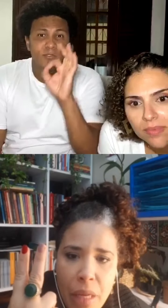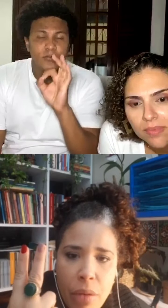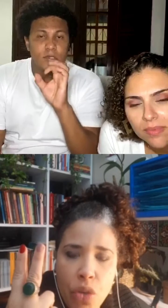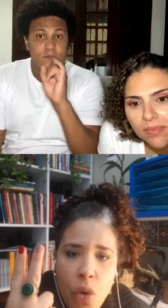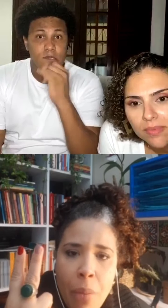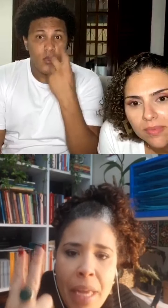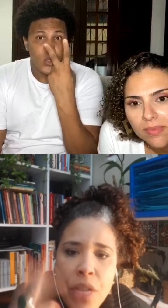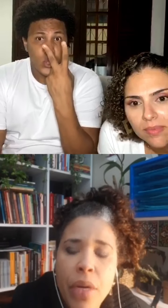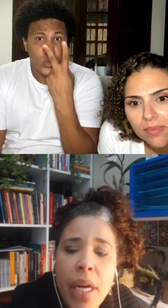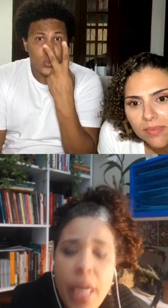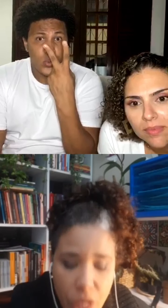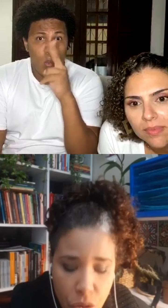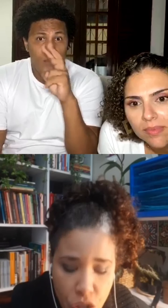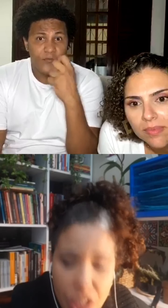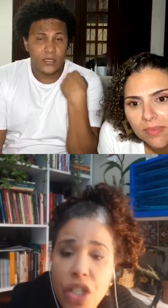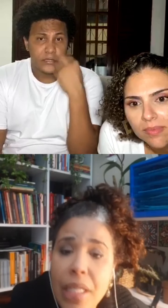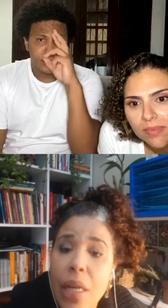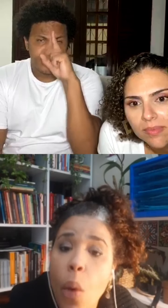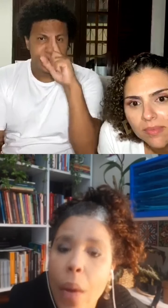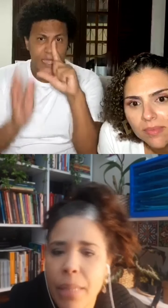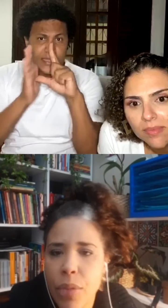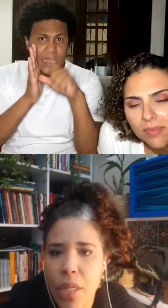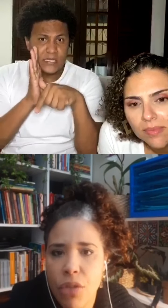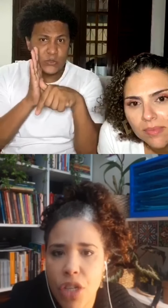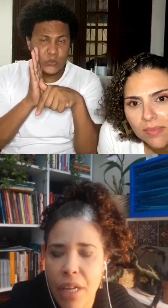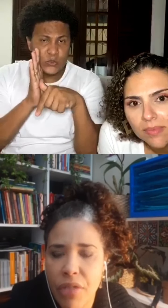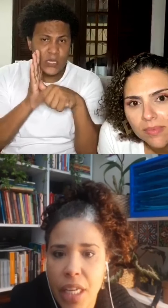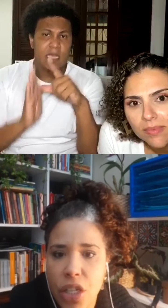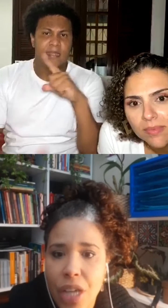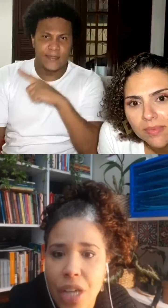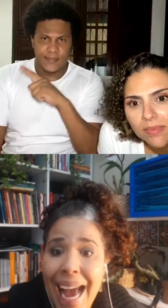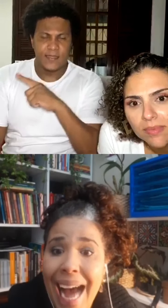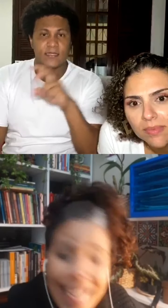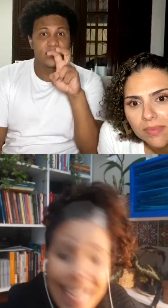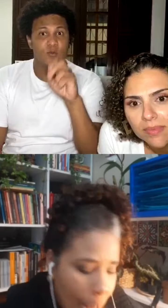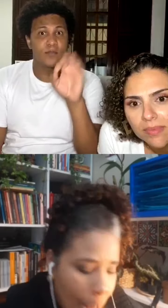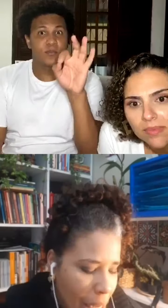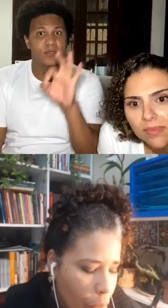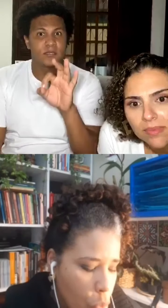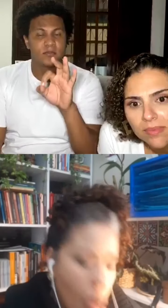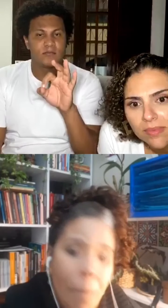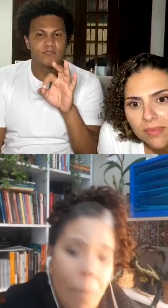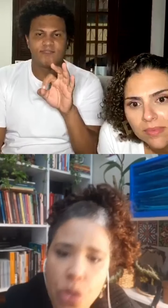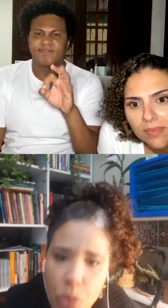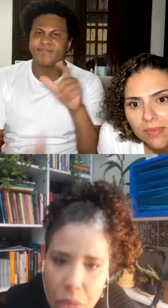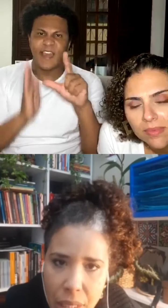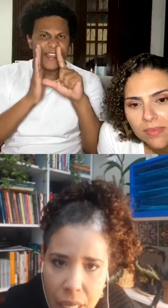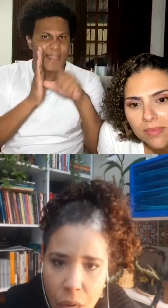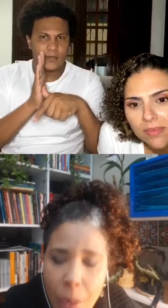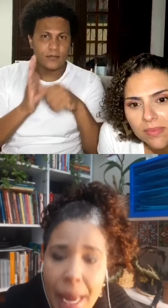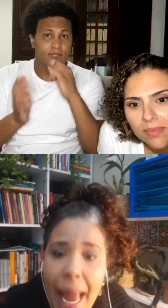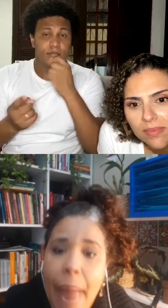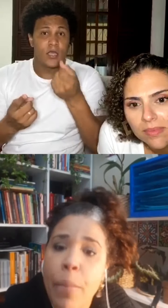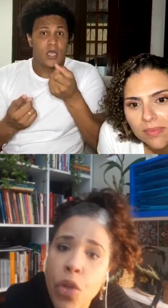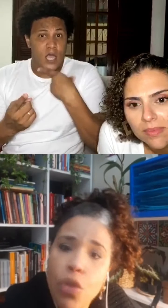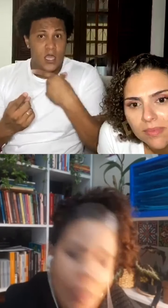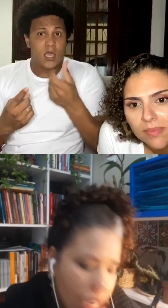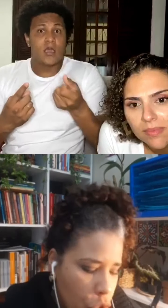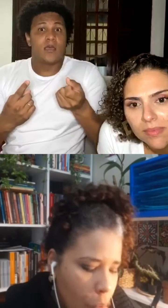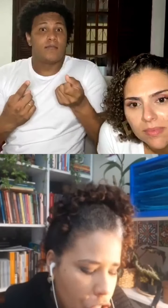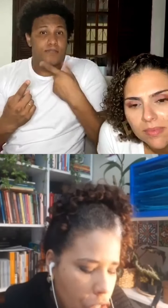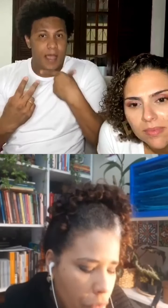pílulas no começo, eu tenho chance de 50% de gravidez. Atrasar a pílula no começo do ciclo é muito